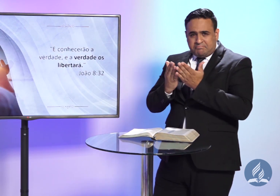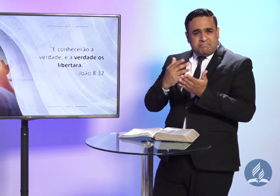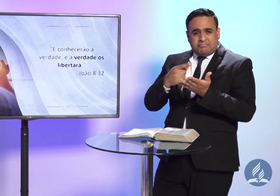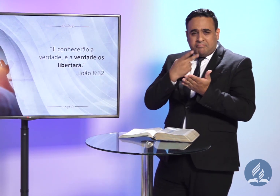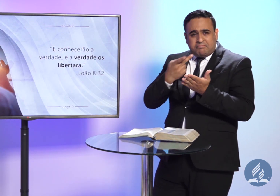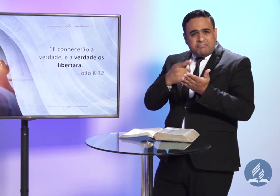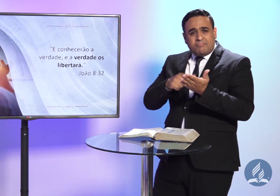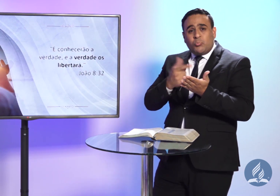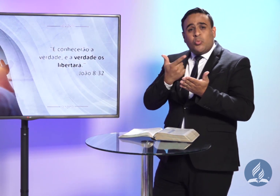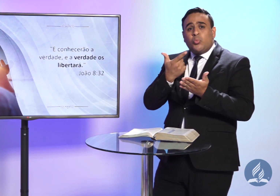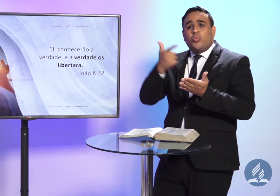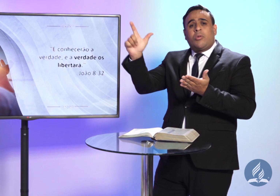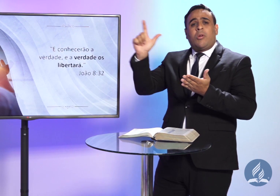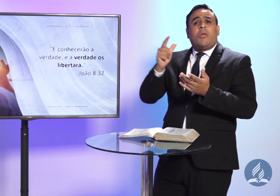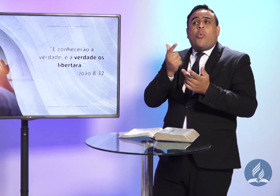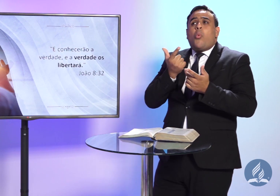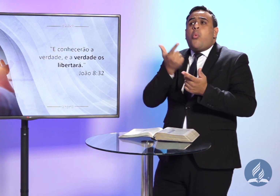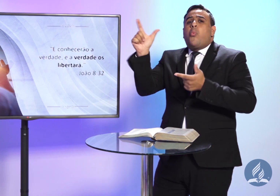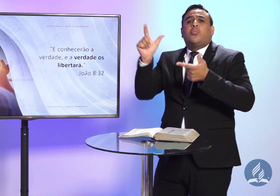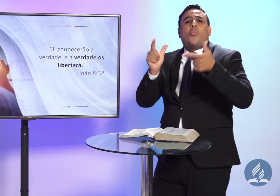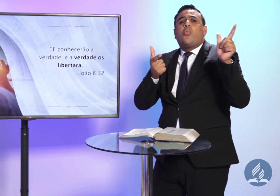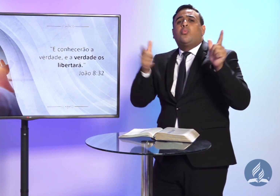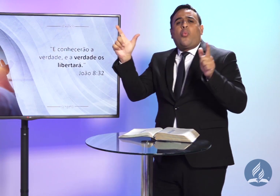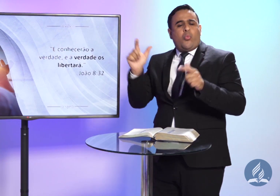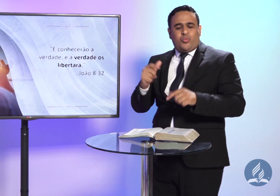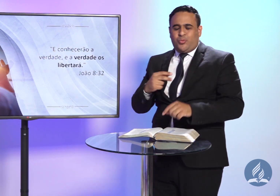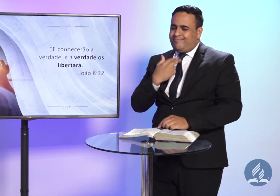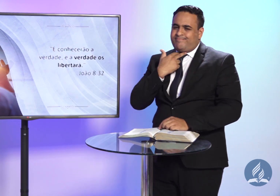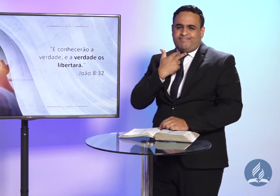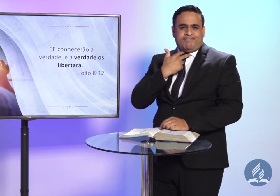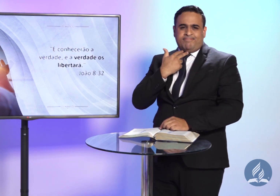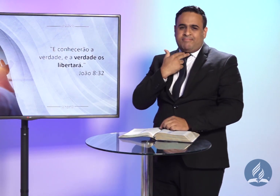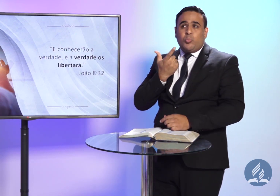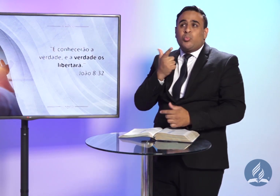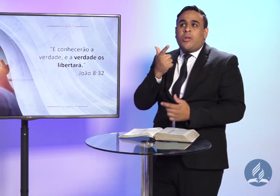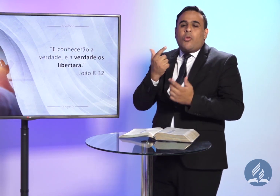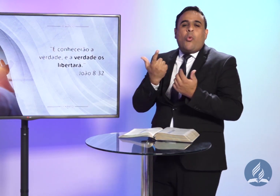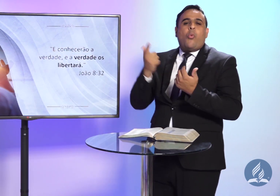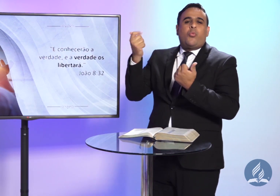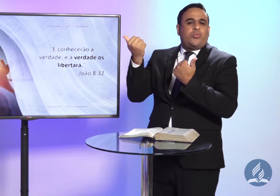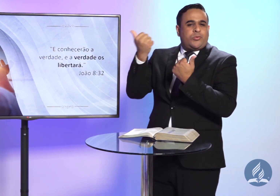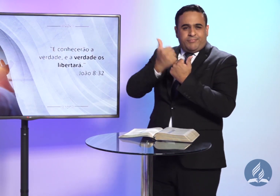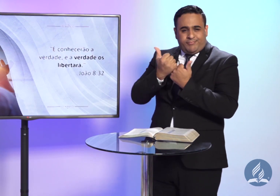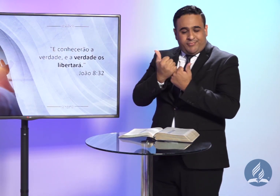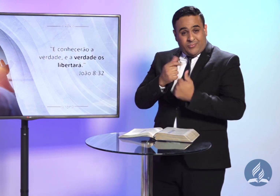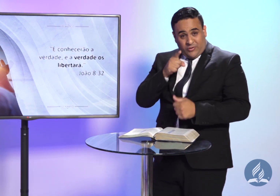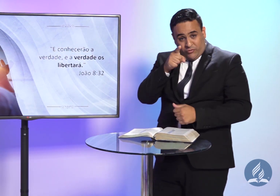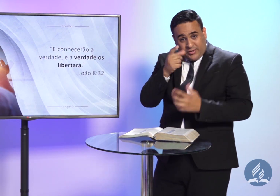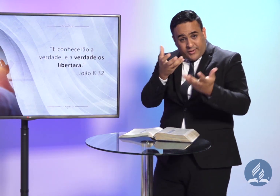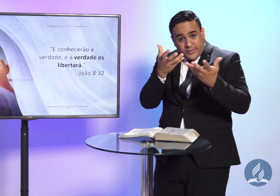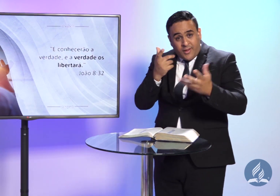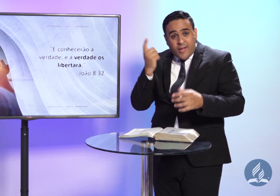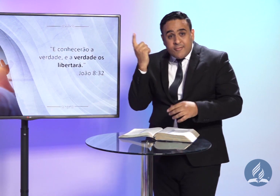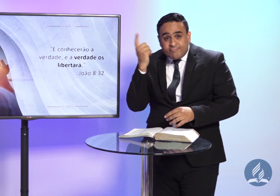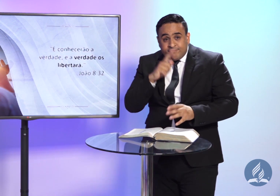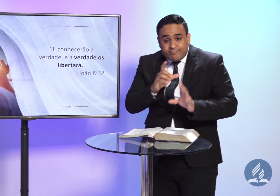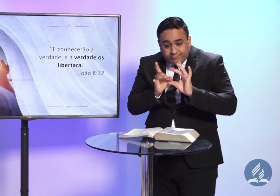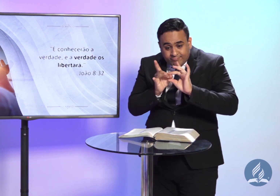Como eu disse para vocês anteriormente, não há outro lugar, não tem outro substituto